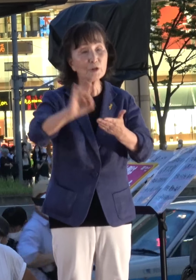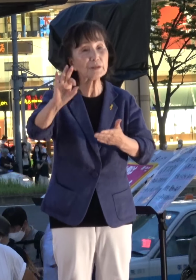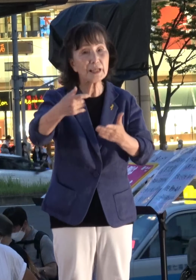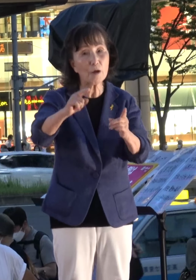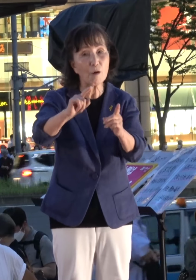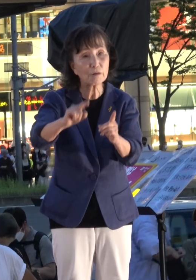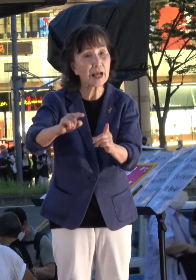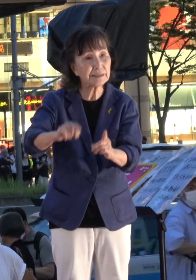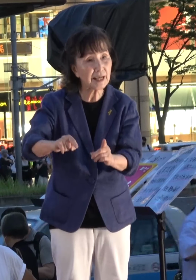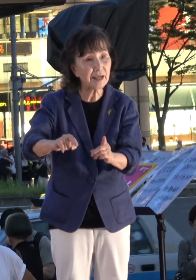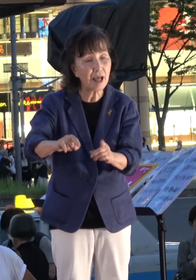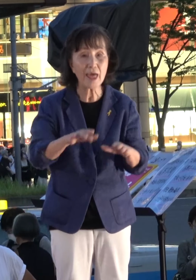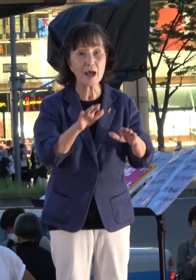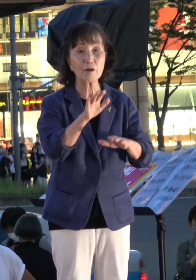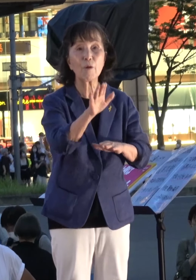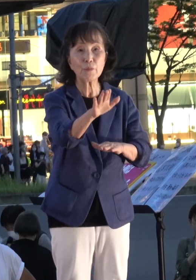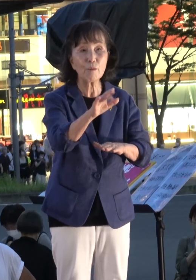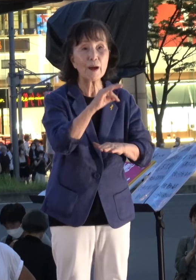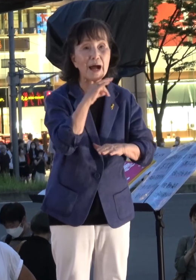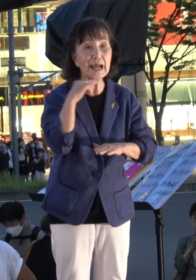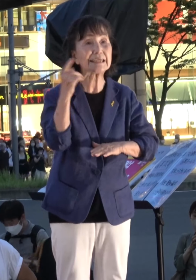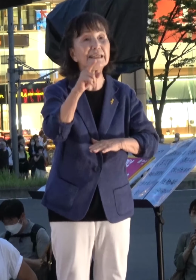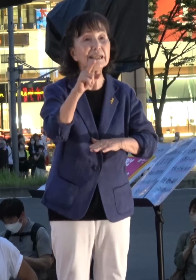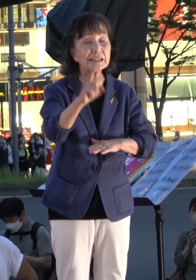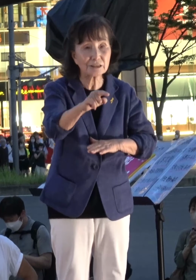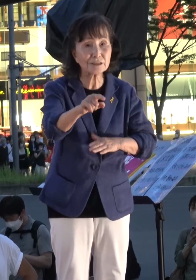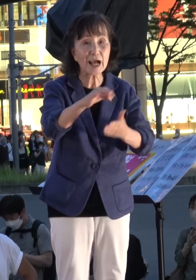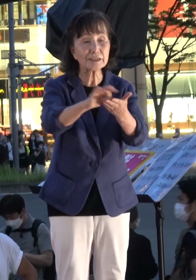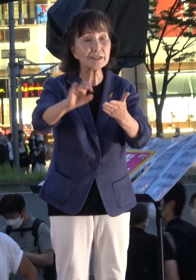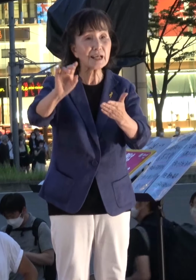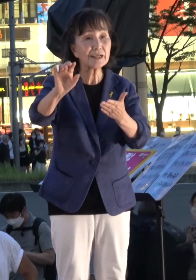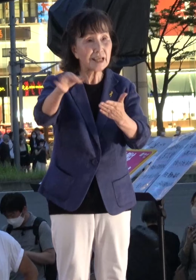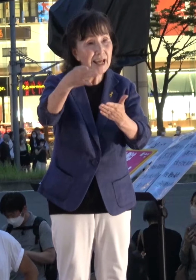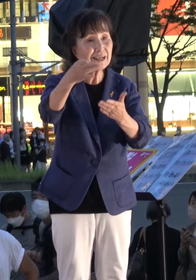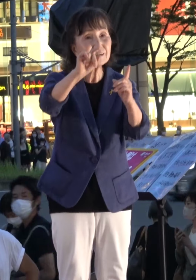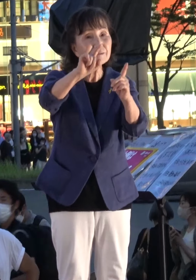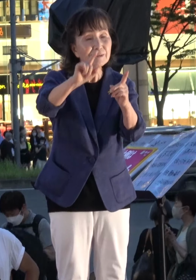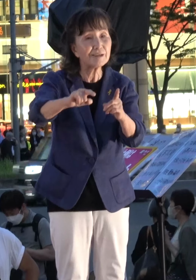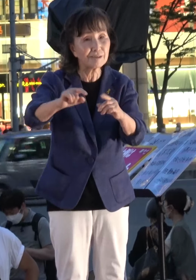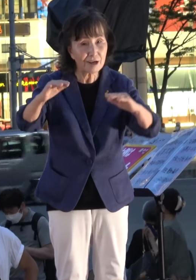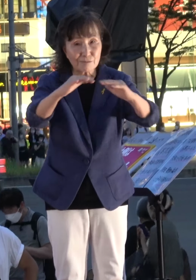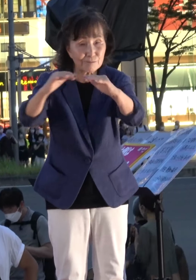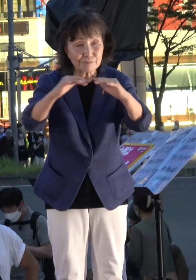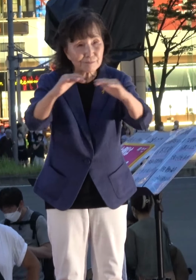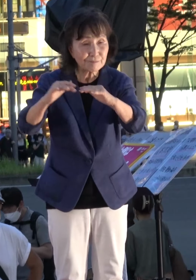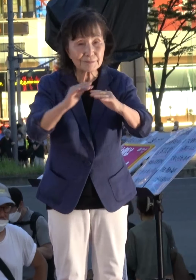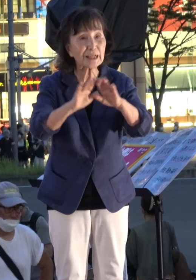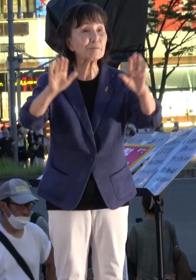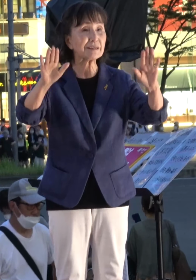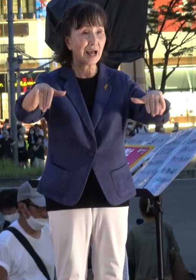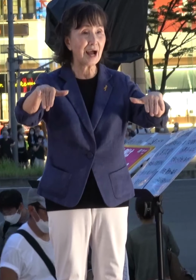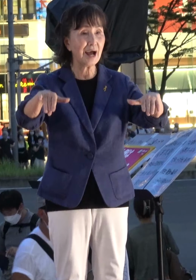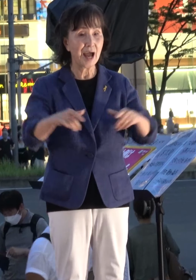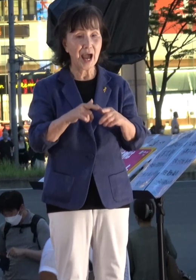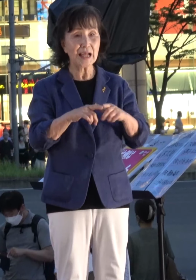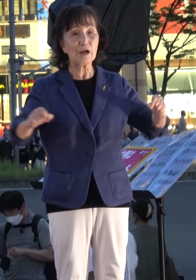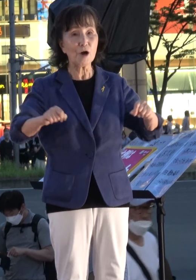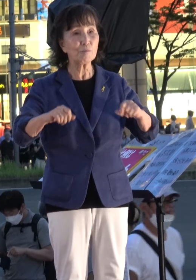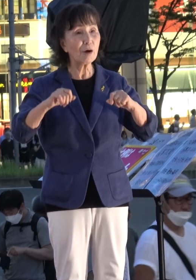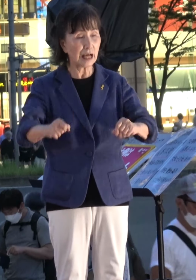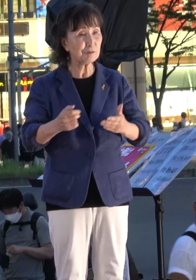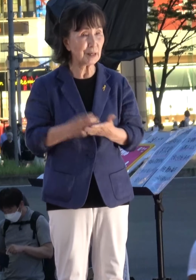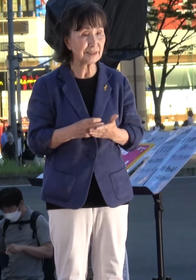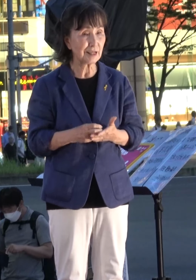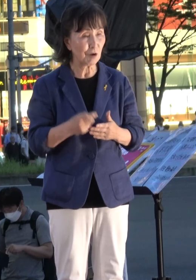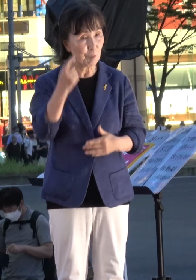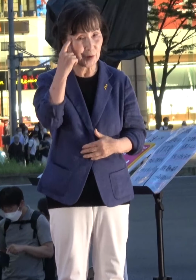。そして今度はイギリスが消費税の減税を検討し始めました。日本もやるべきだと思いません